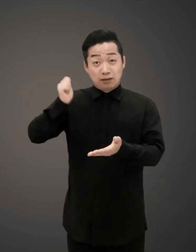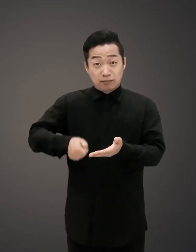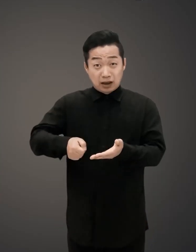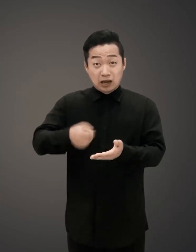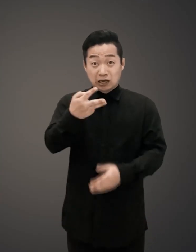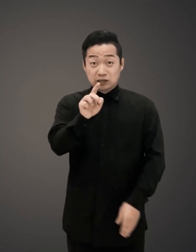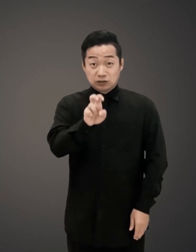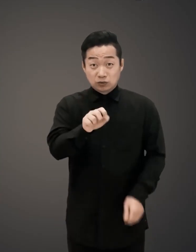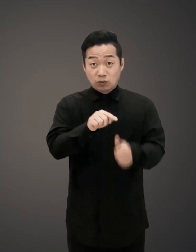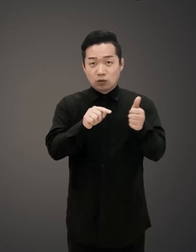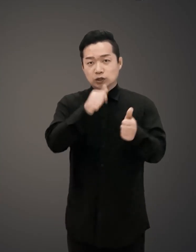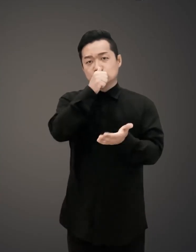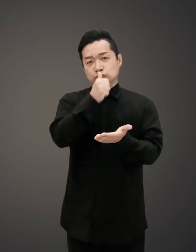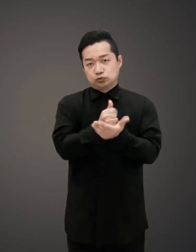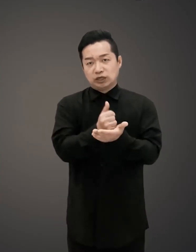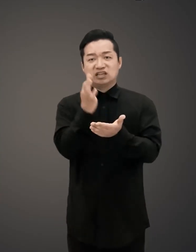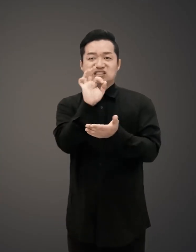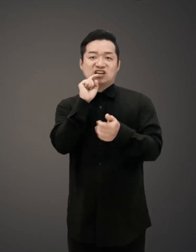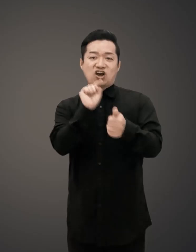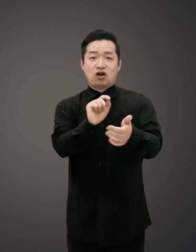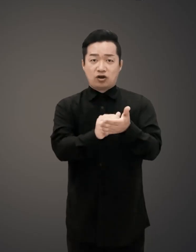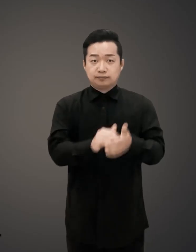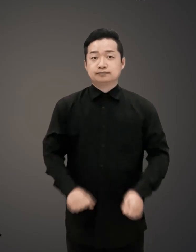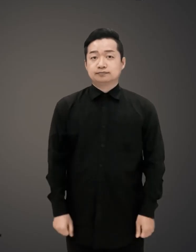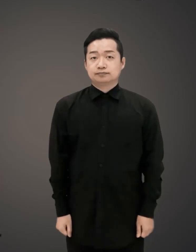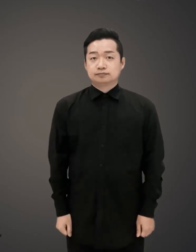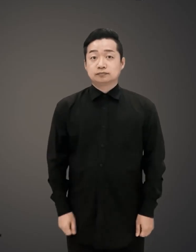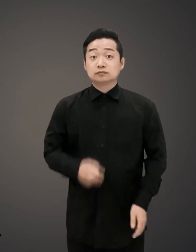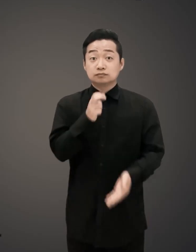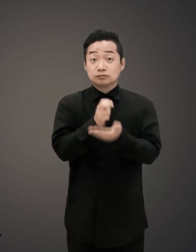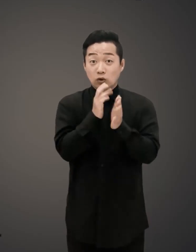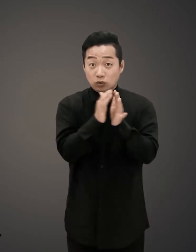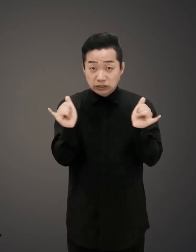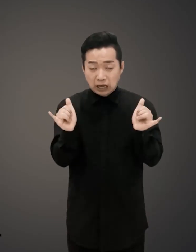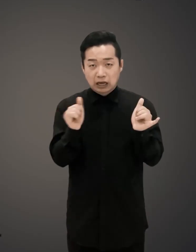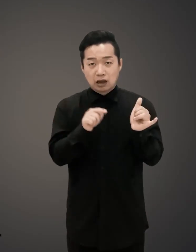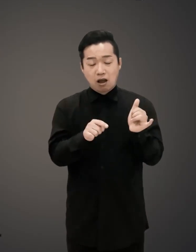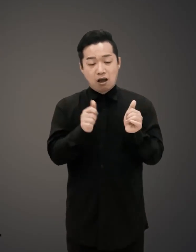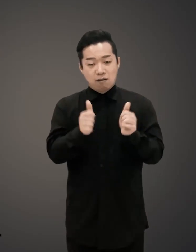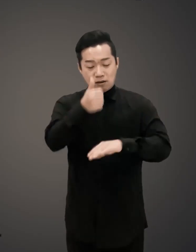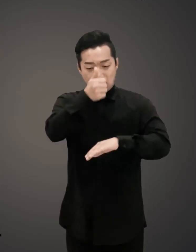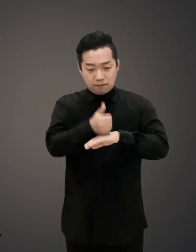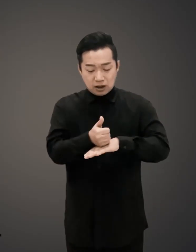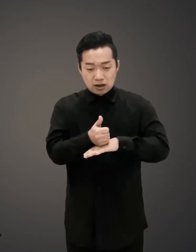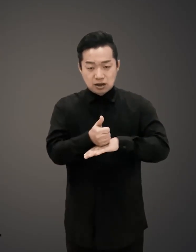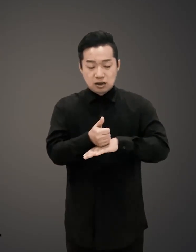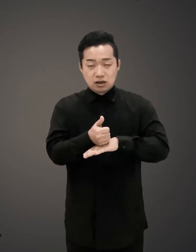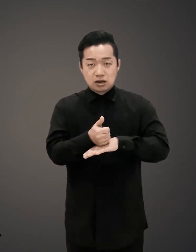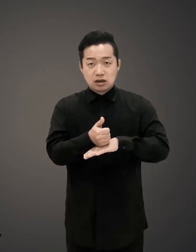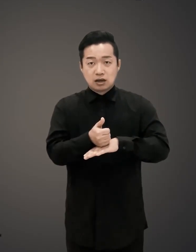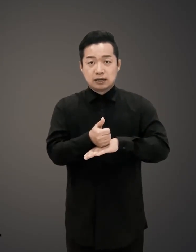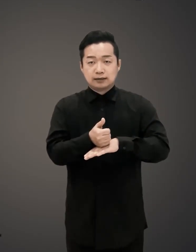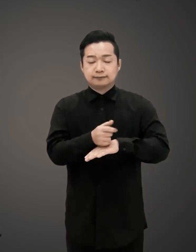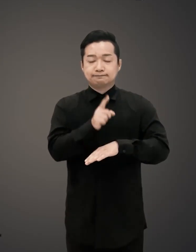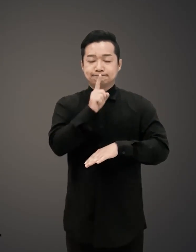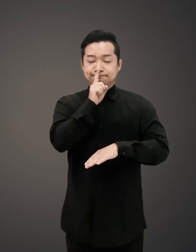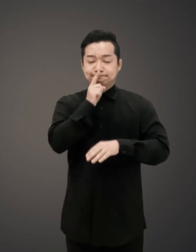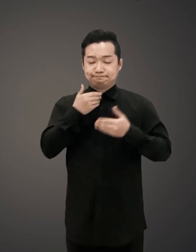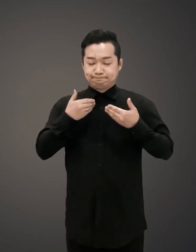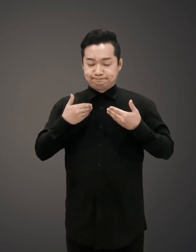하지만 톰은 유죄를 선고받았다. 에디커스 핀치는 이 불합리한 판결에 아무 말도 하지